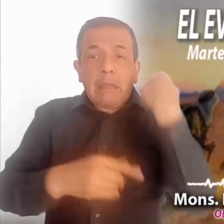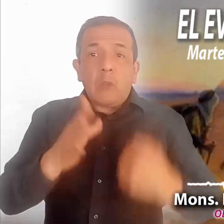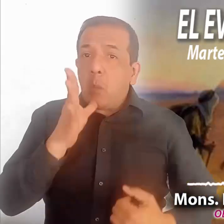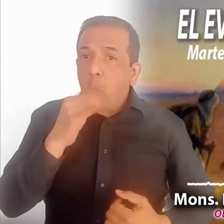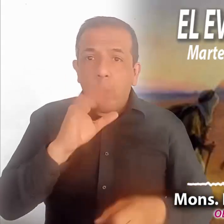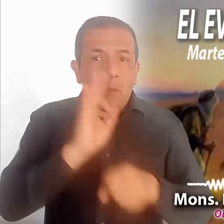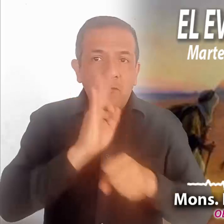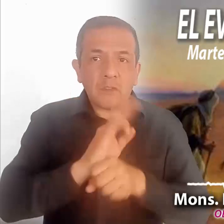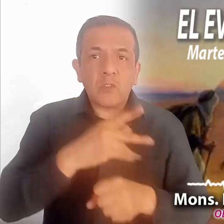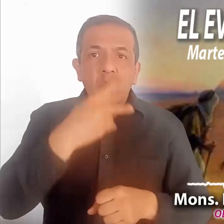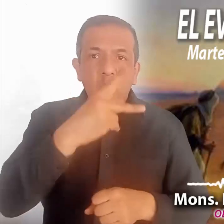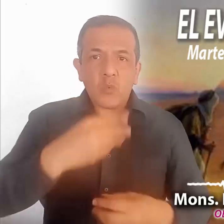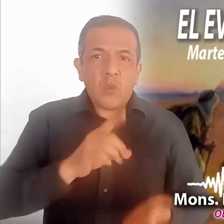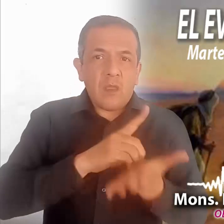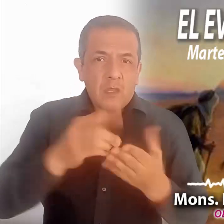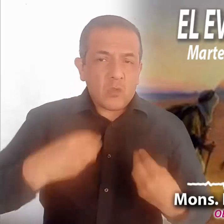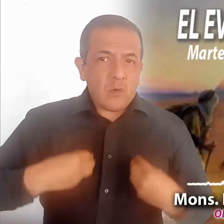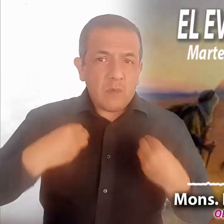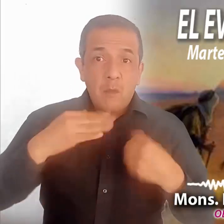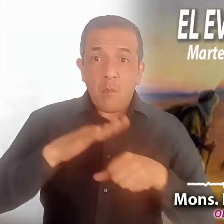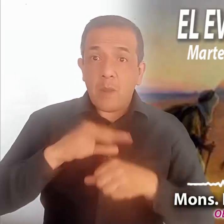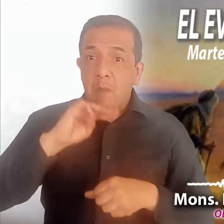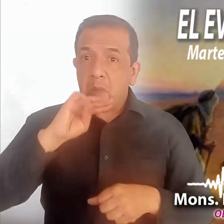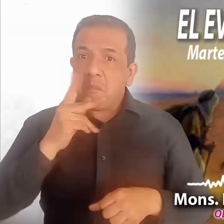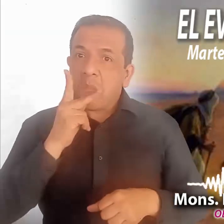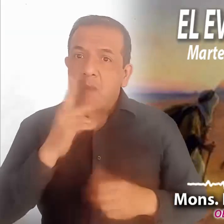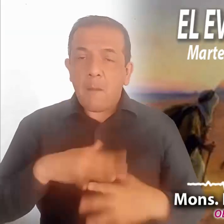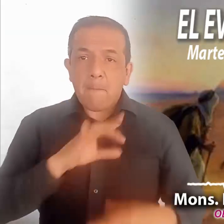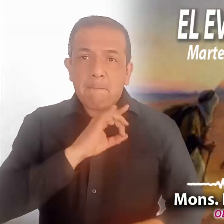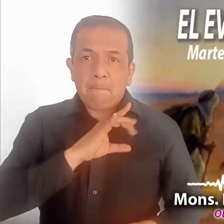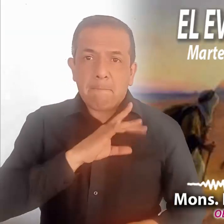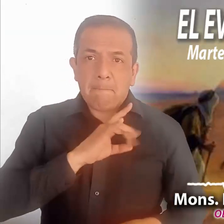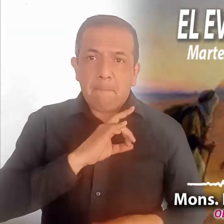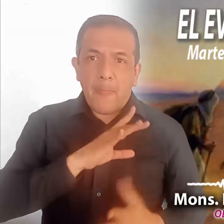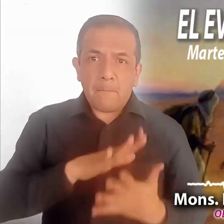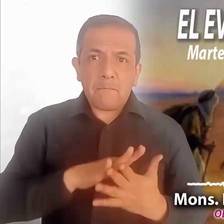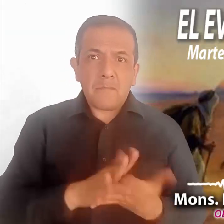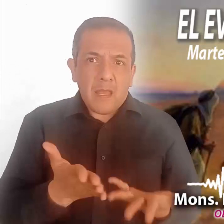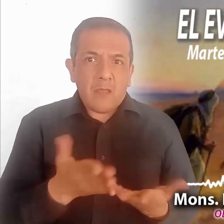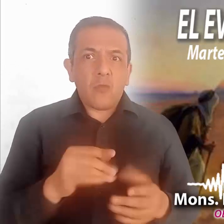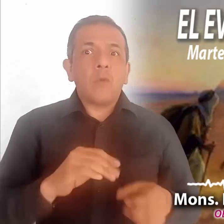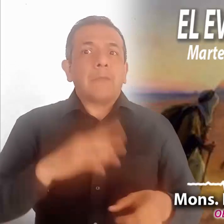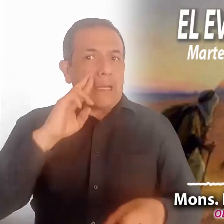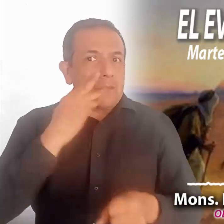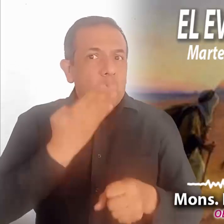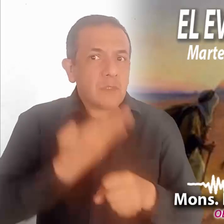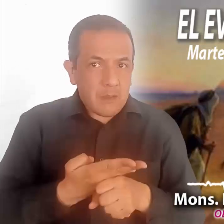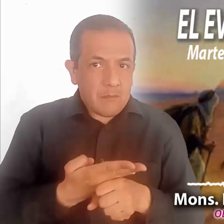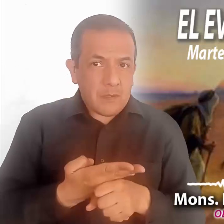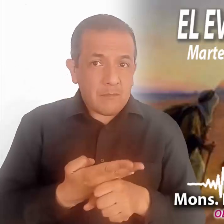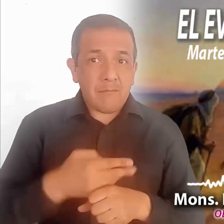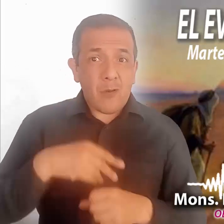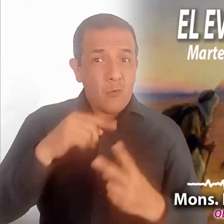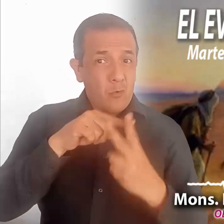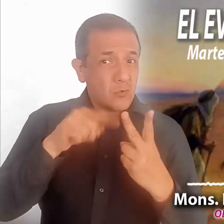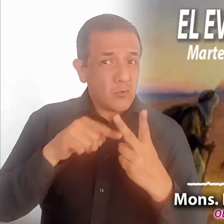irresponsabilidad de sus padres, que temieron a las posibles dificultades que tendrían que afrontar. No tuvieron empacho